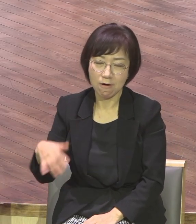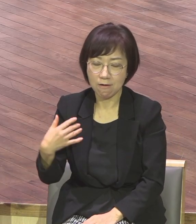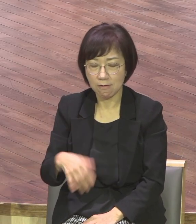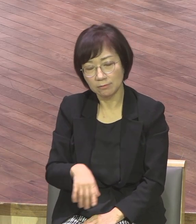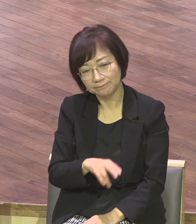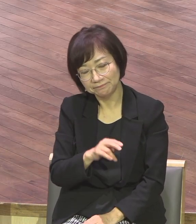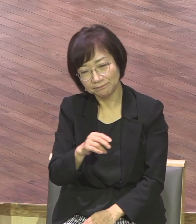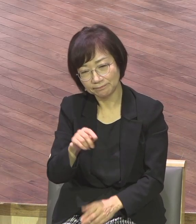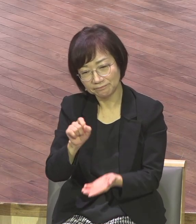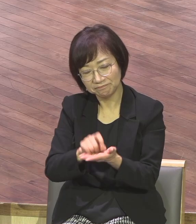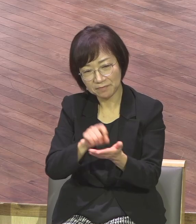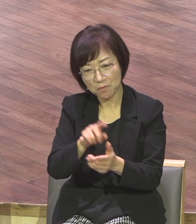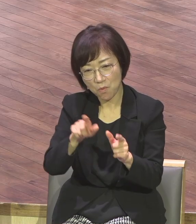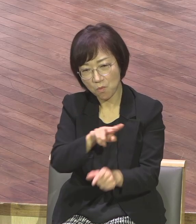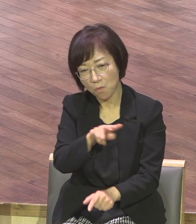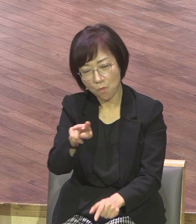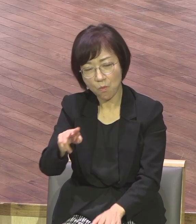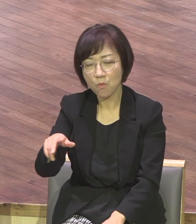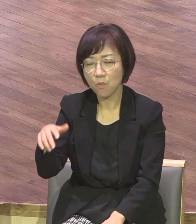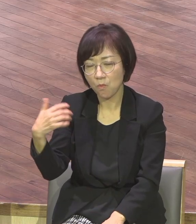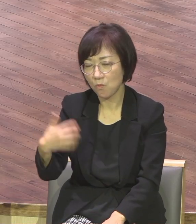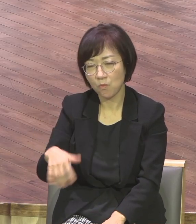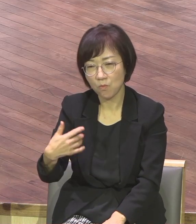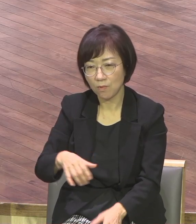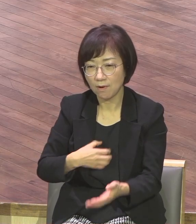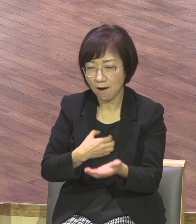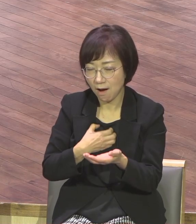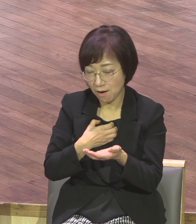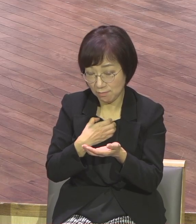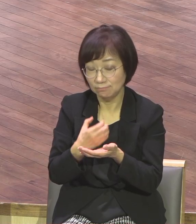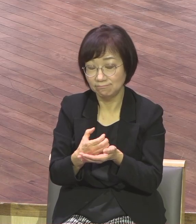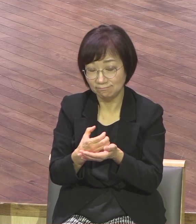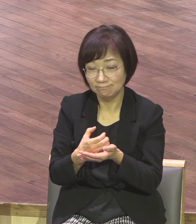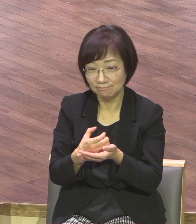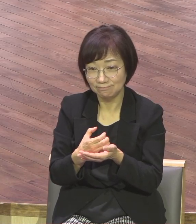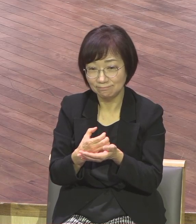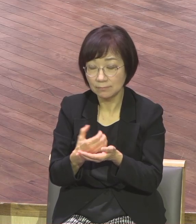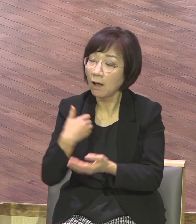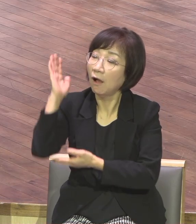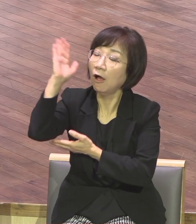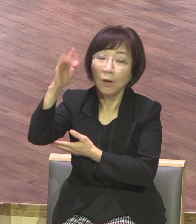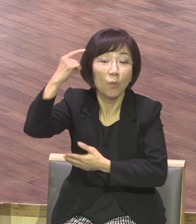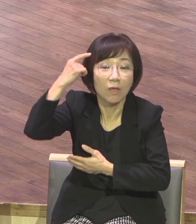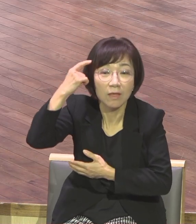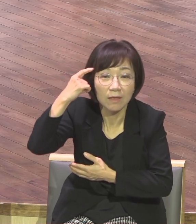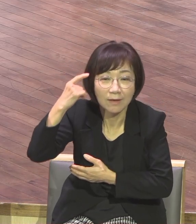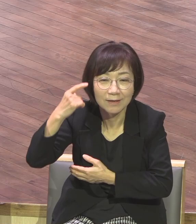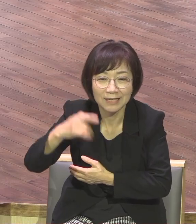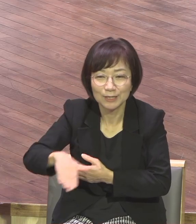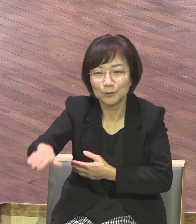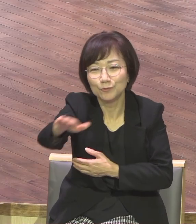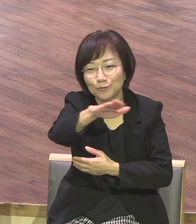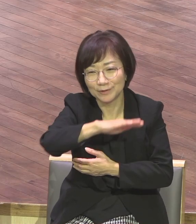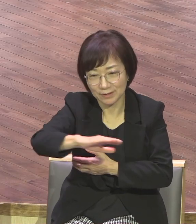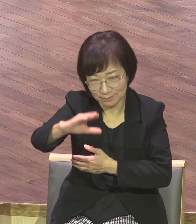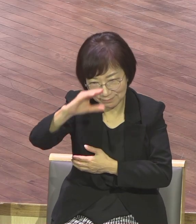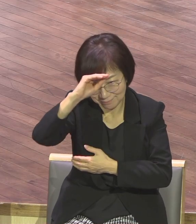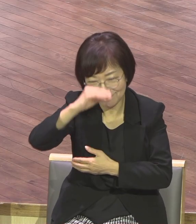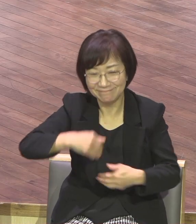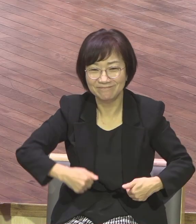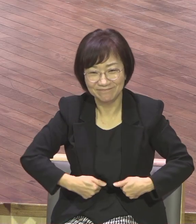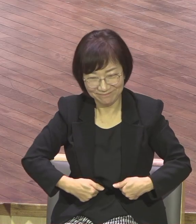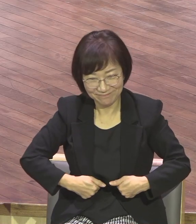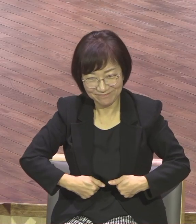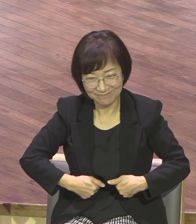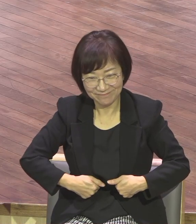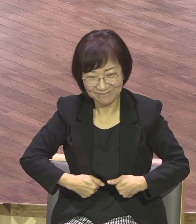영적으로 우리의 삶이 이래야 됩니다. 1만 명 출석 성도 인참칠날 5천 종족 보고 말하는